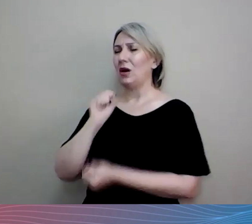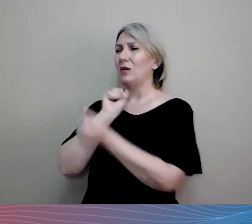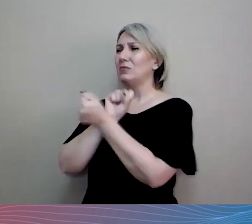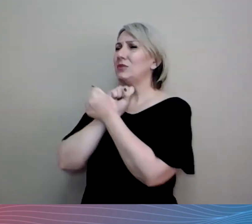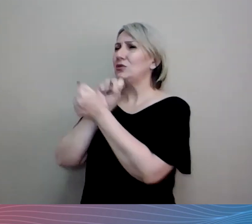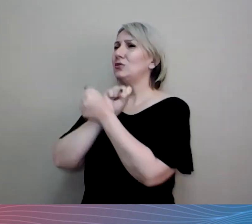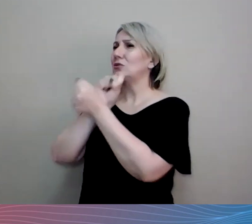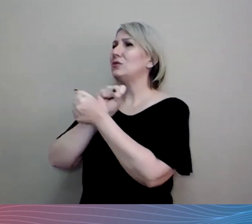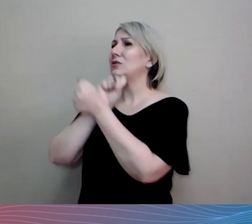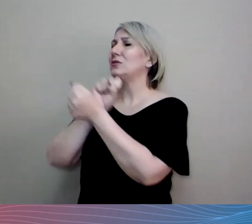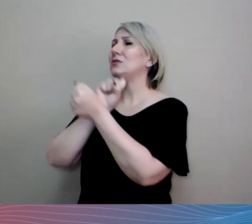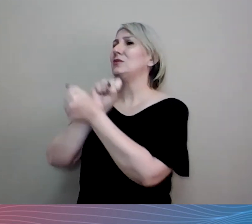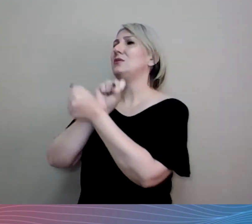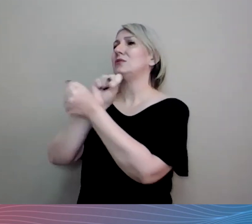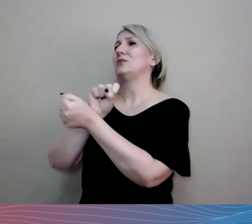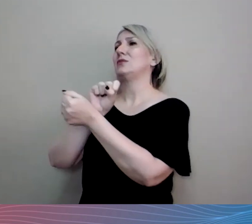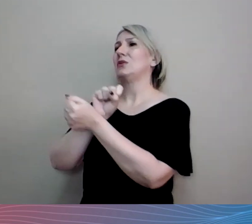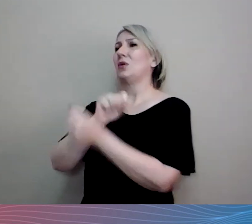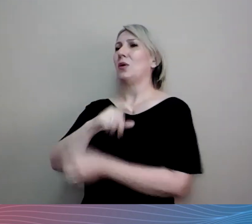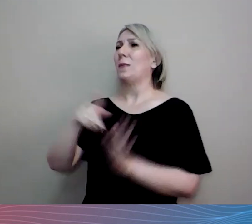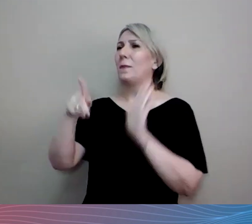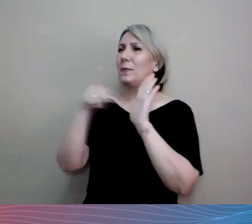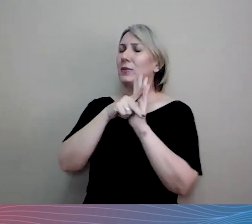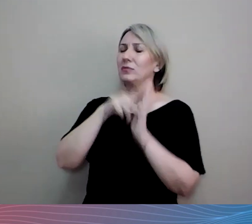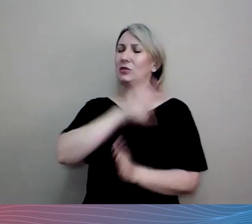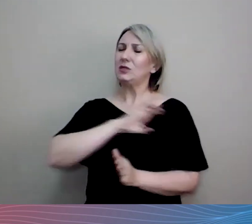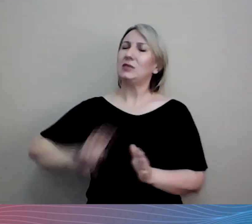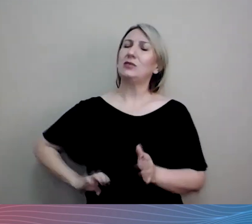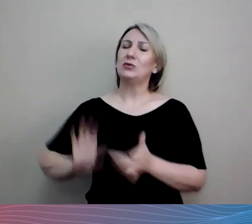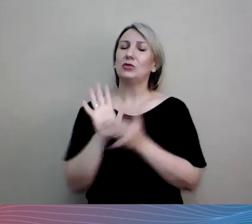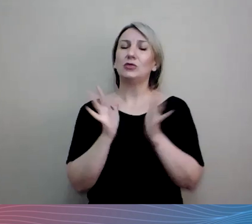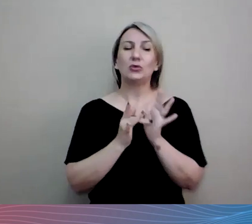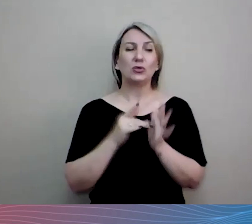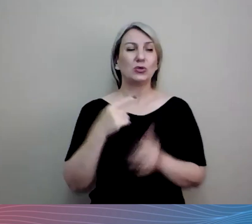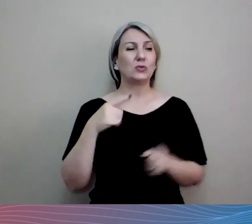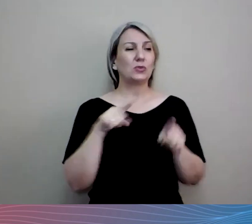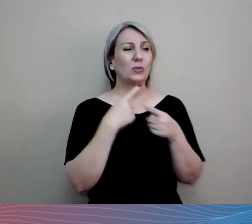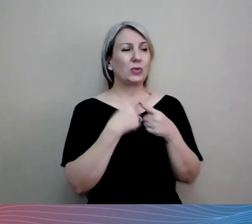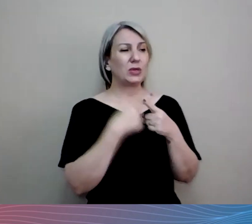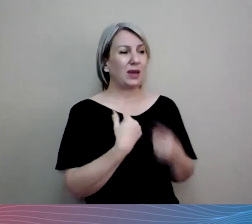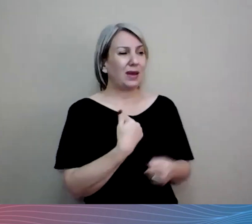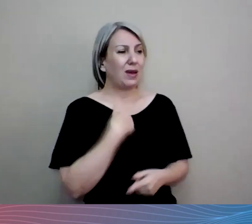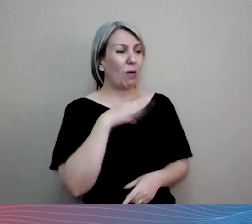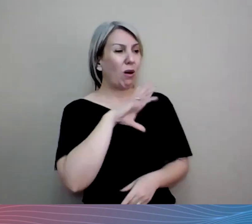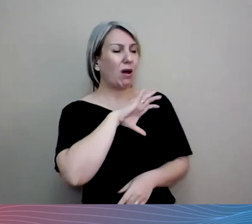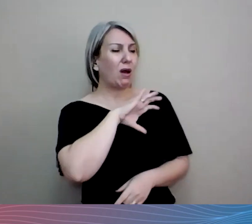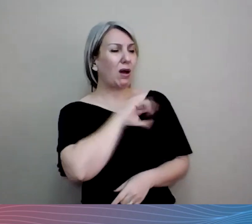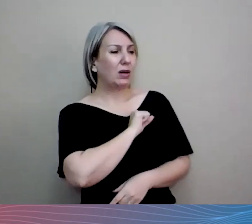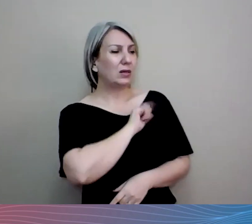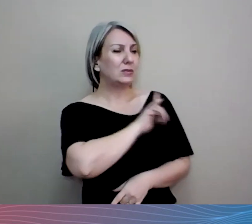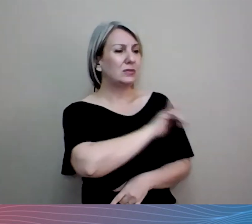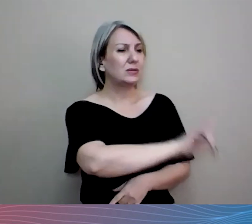vós. Sou prisioneiro de Cristo Jesus por amor de vós. Quer dizer, por causa dos gentios, para que